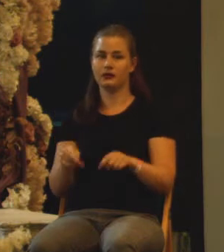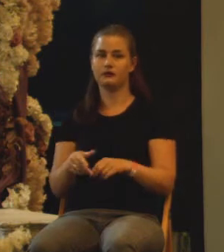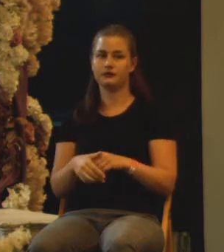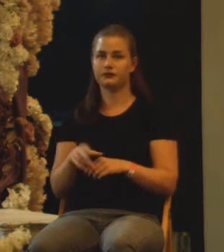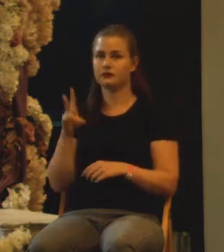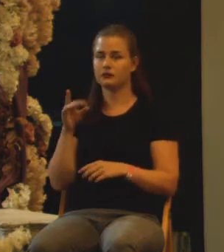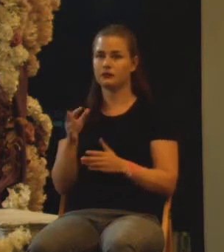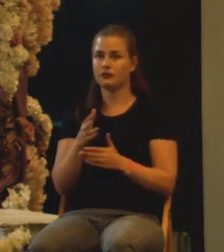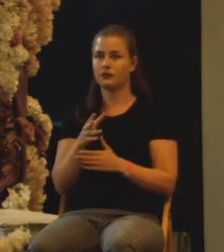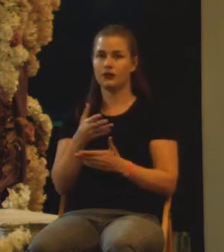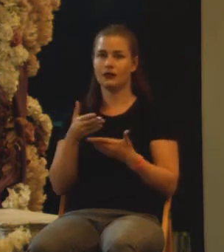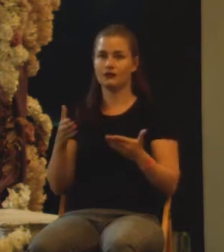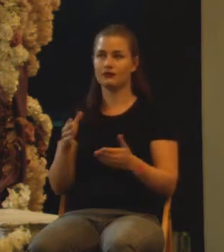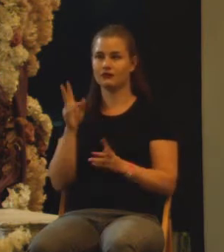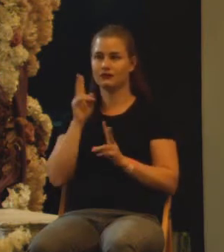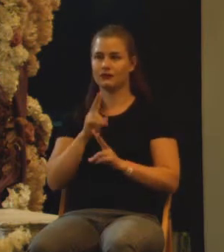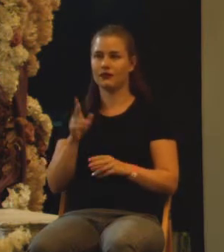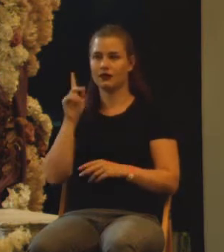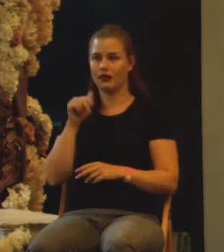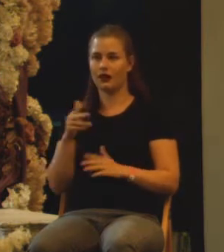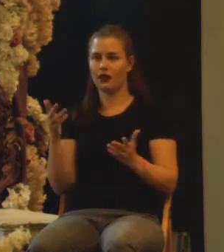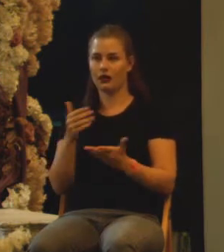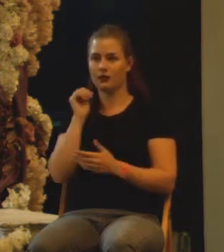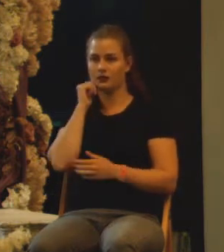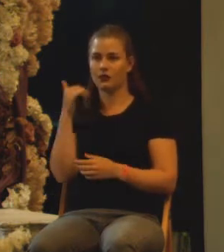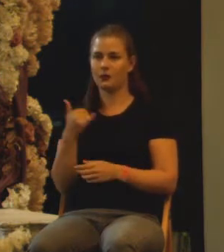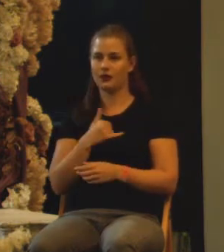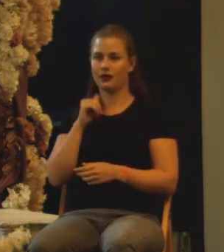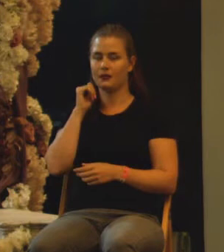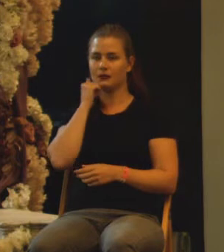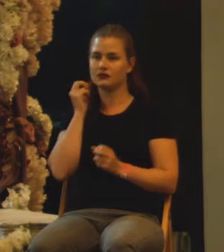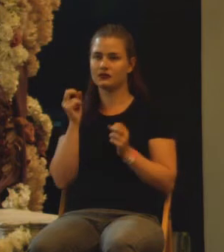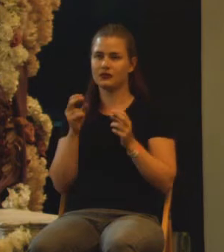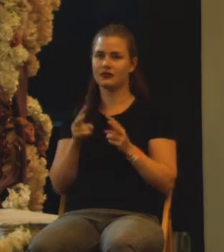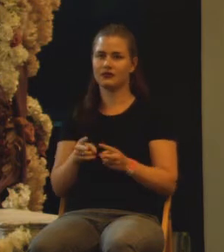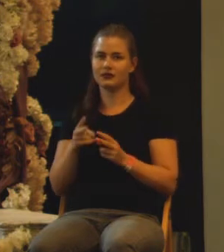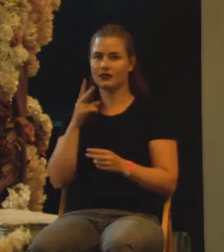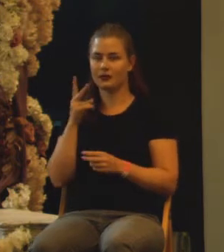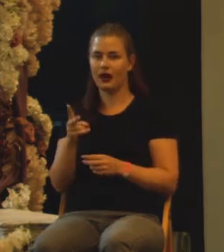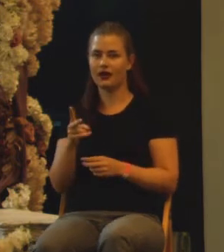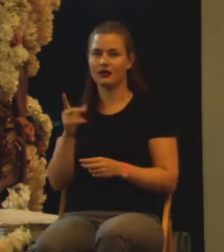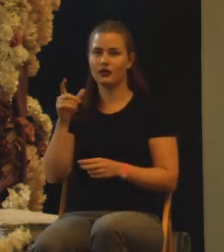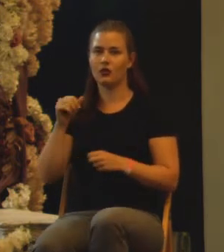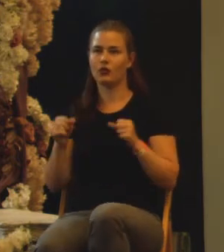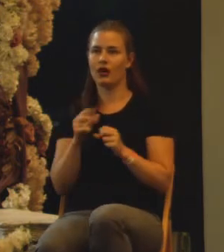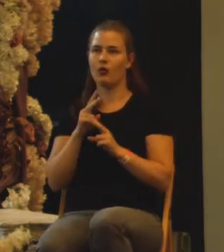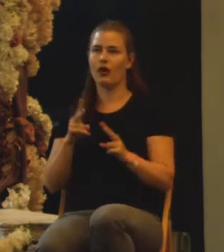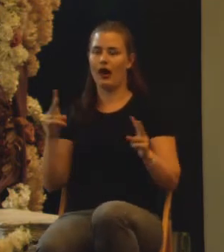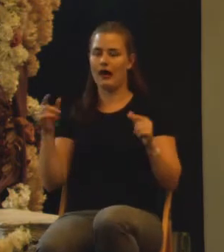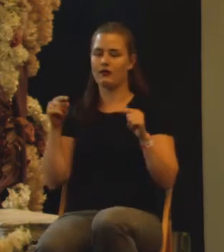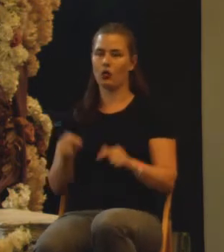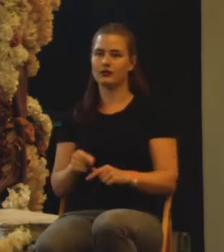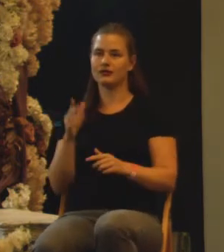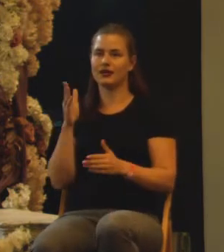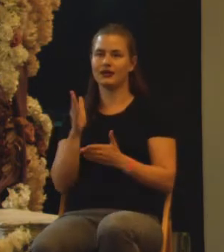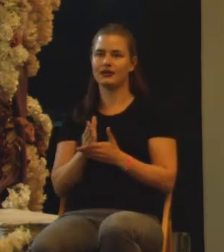продавать. Но мы-то... Вы знаете какую-то бабушку? У вас... Вот смотрите. Ребят, у кого здесь в